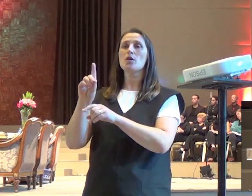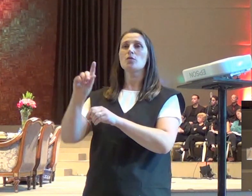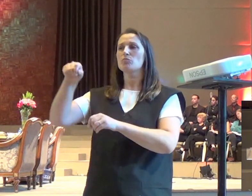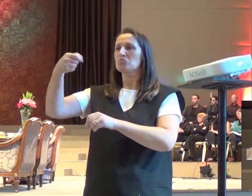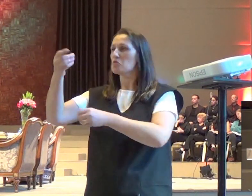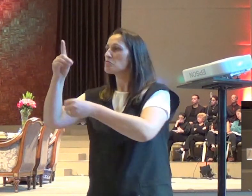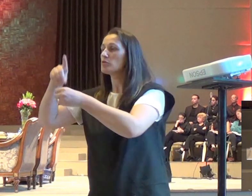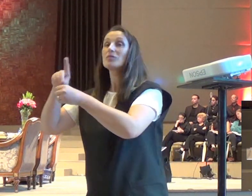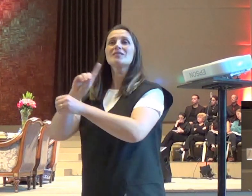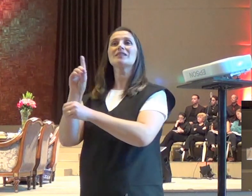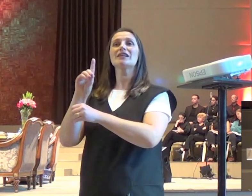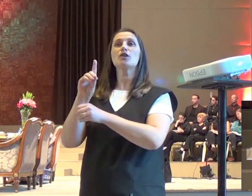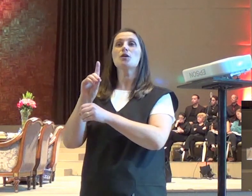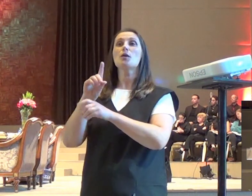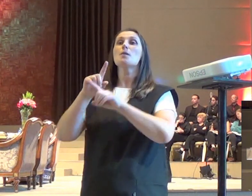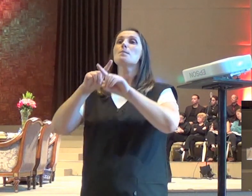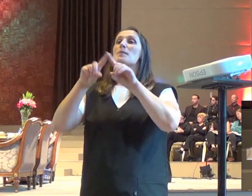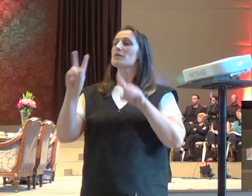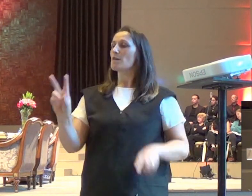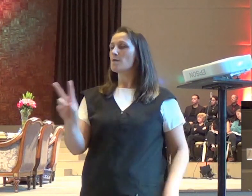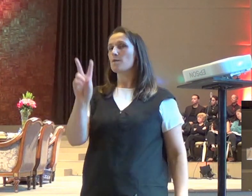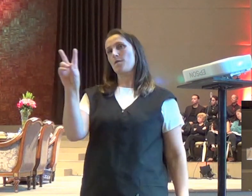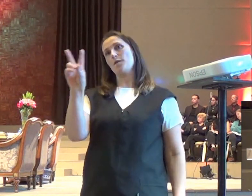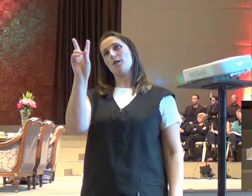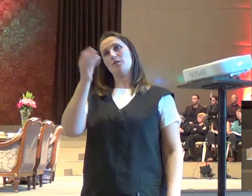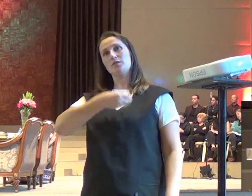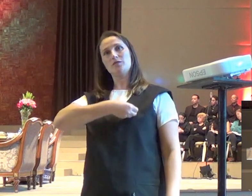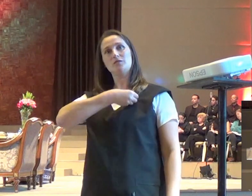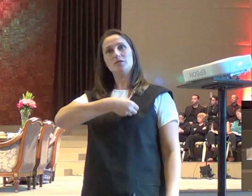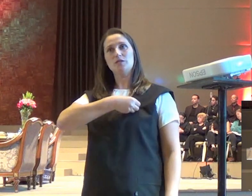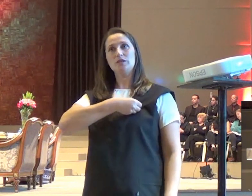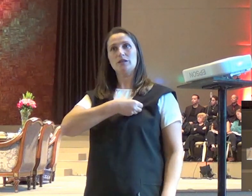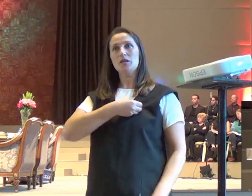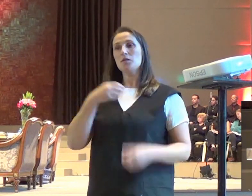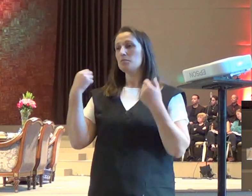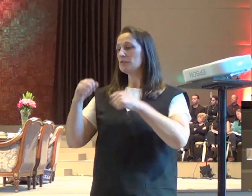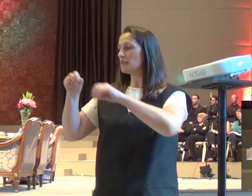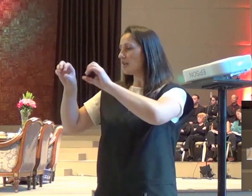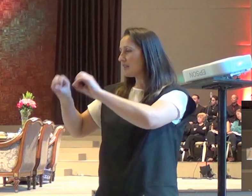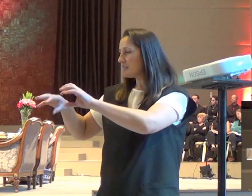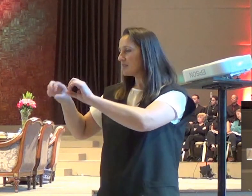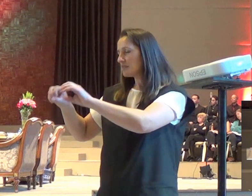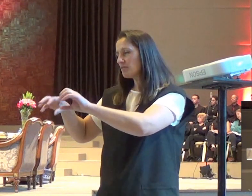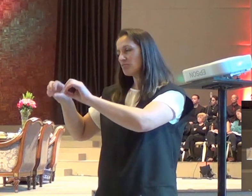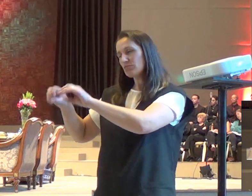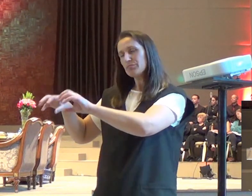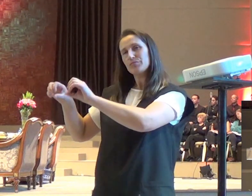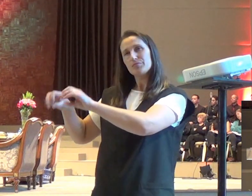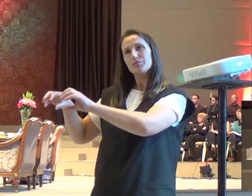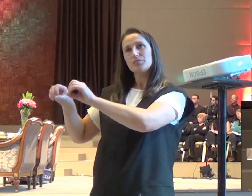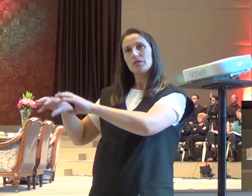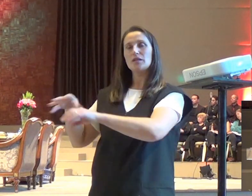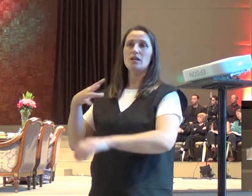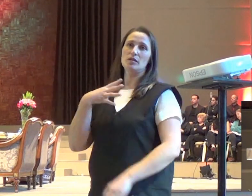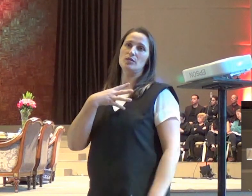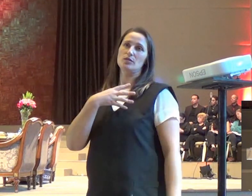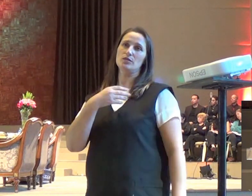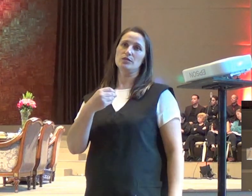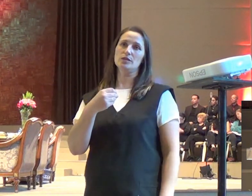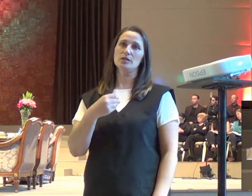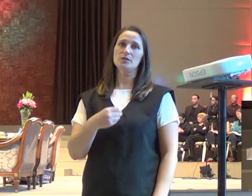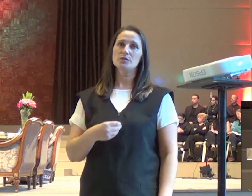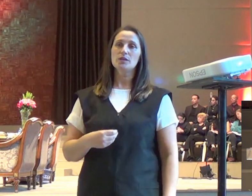bênção de Deus. a gente tem que ensinar todas as coisas como referencial de Deus nessa terra. E aí,